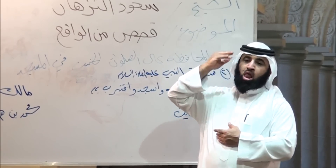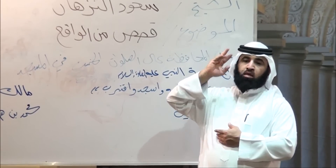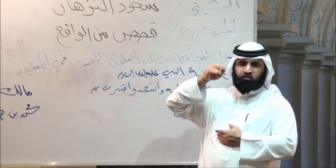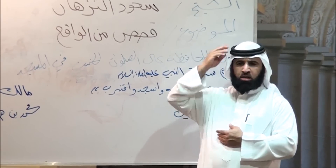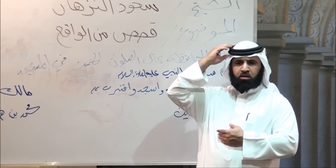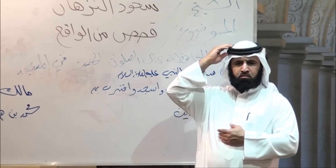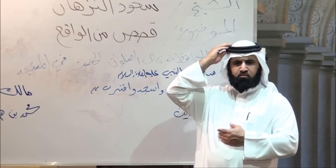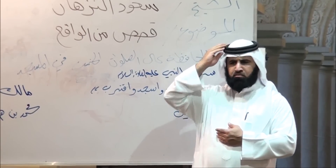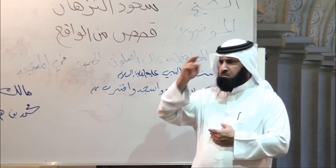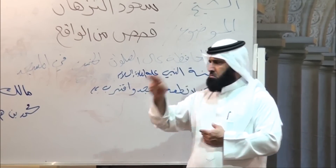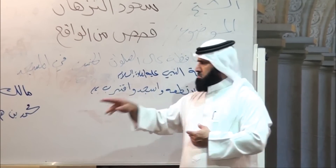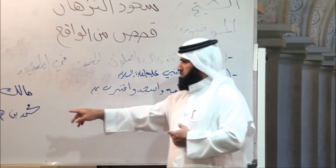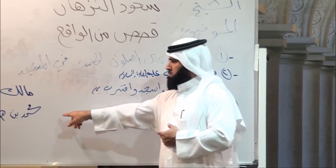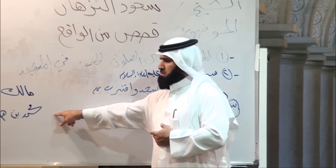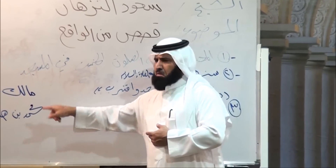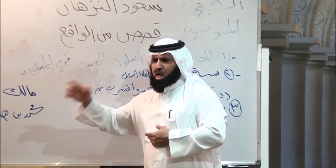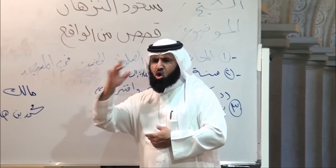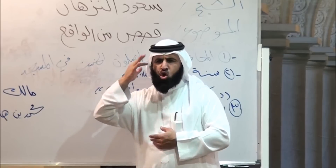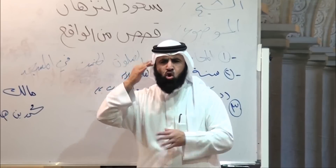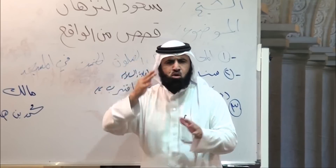قال وما تلك الرؤيا؟